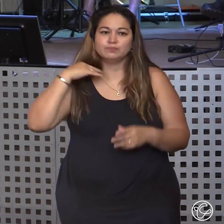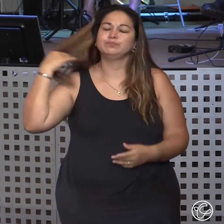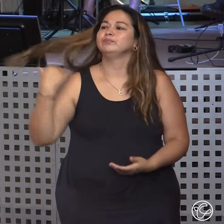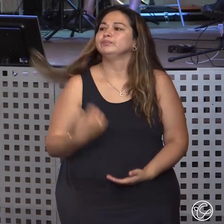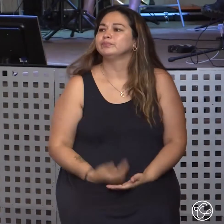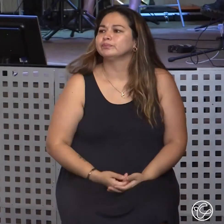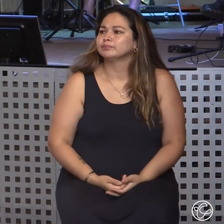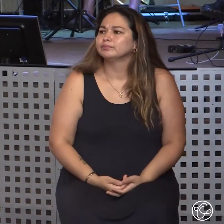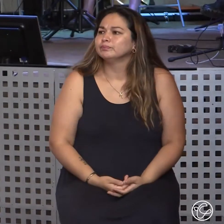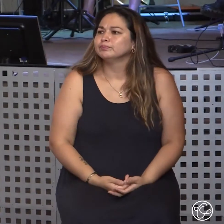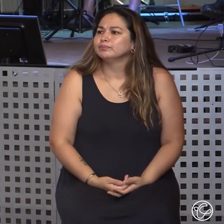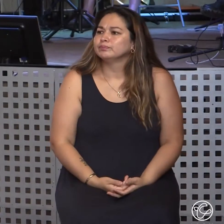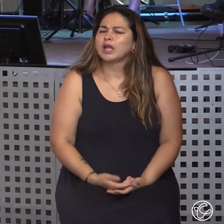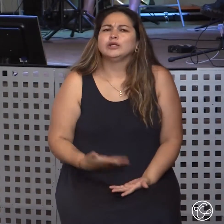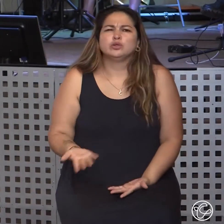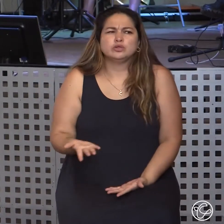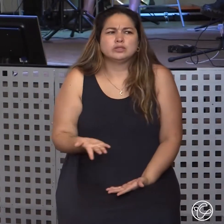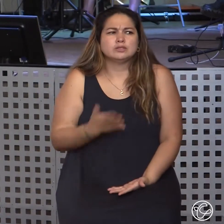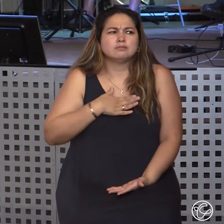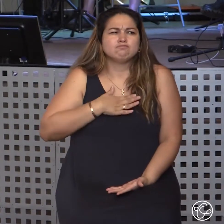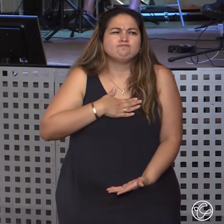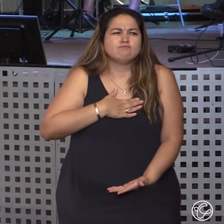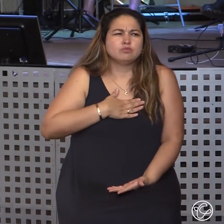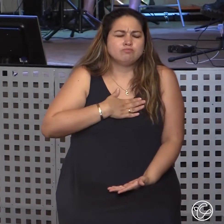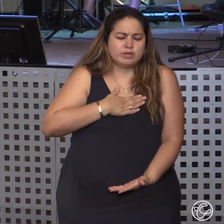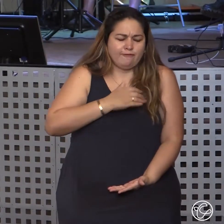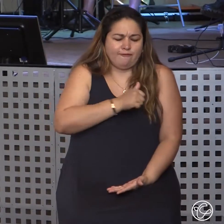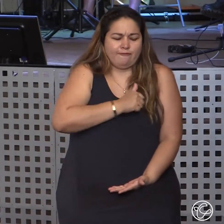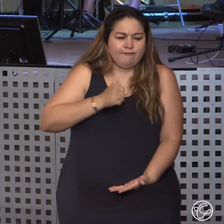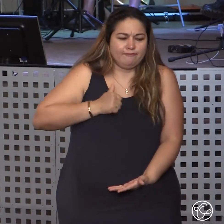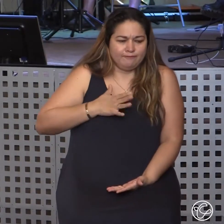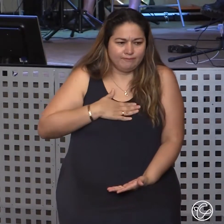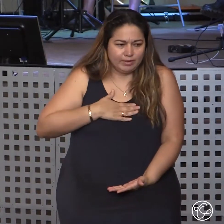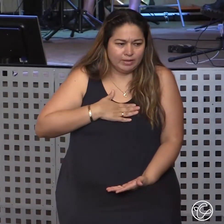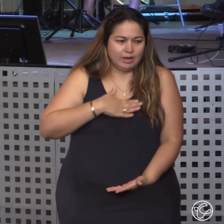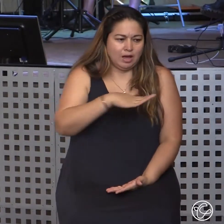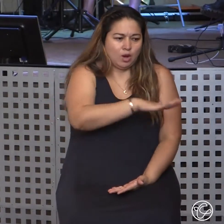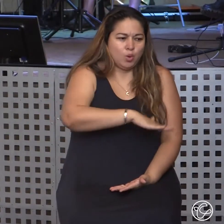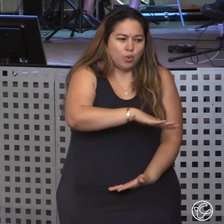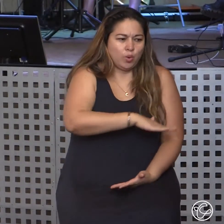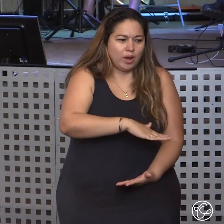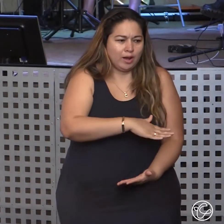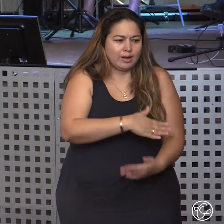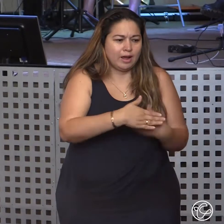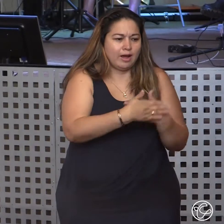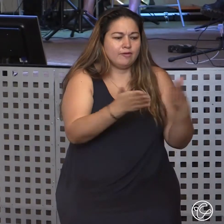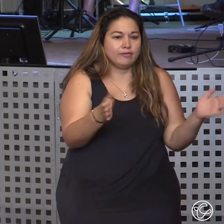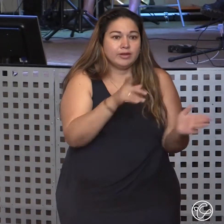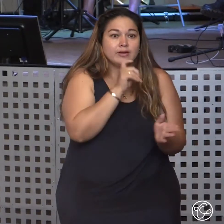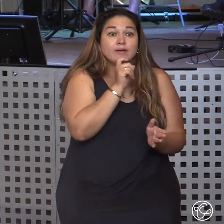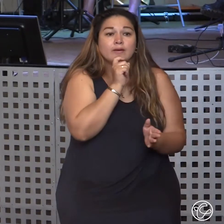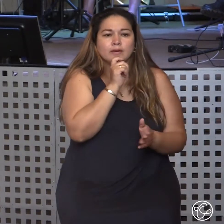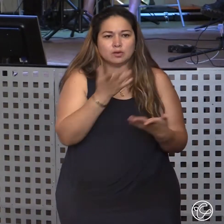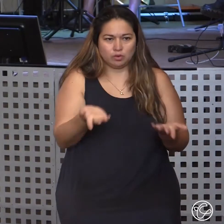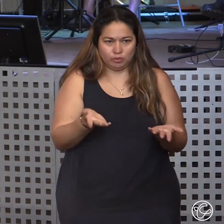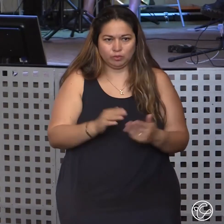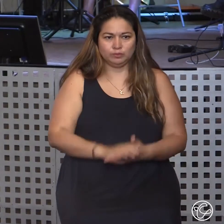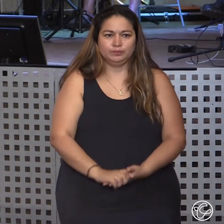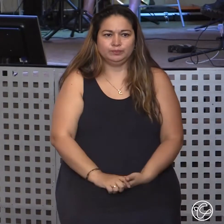¿Cómo le voy a preparar espacio a la generosidad de mi Dios? ¿Lo tenéis? Proverbios capítulo